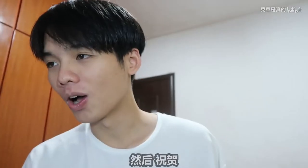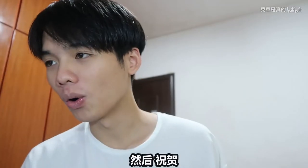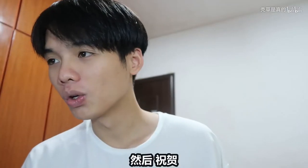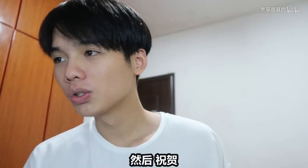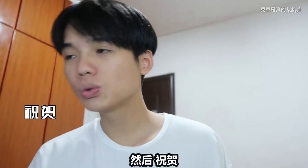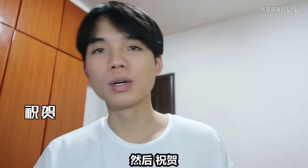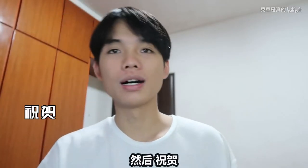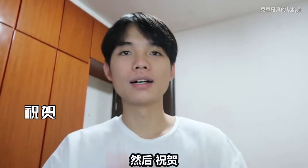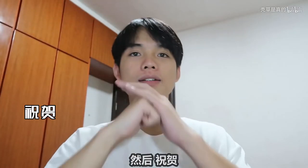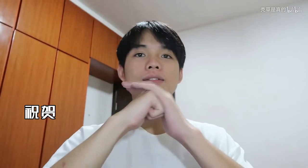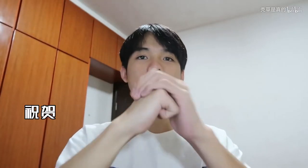后祝贺，